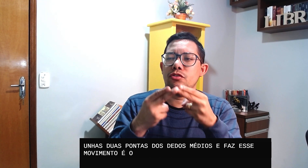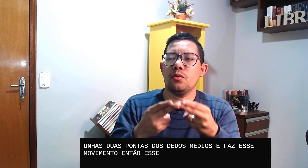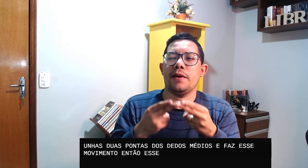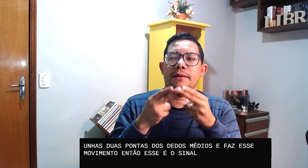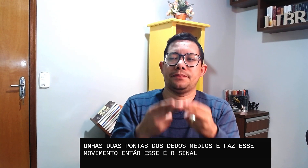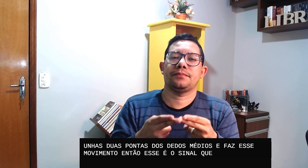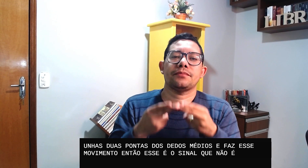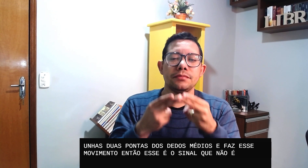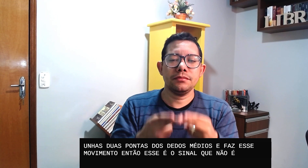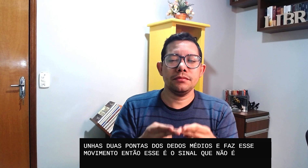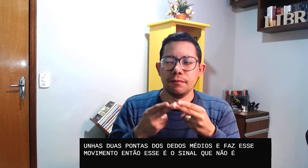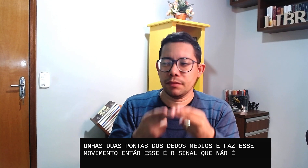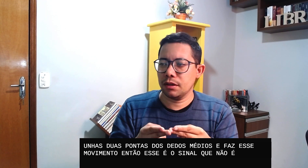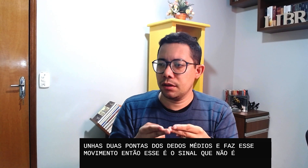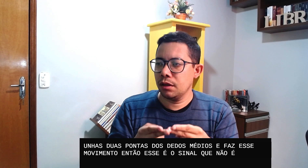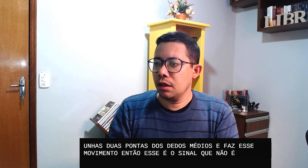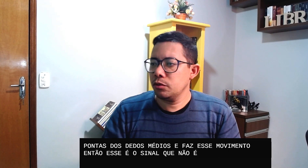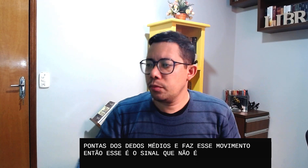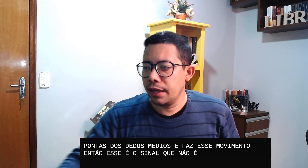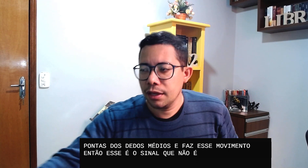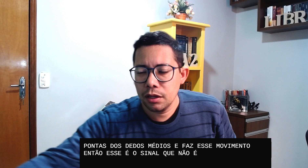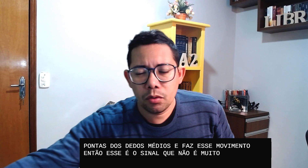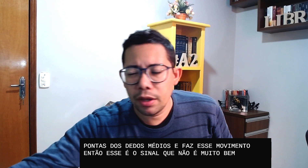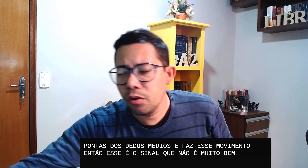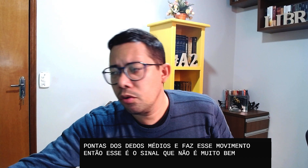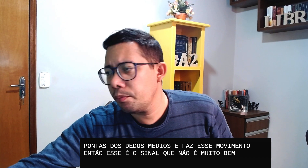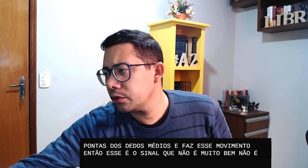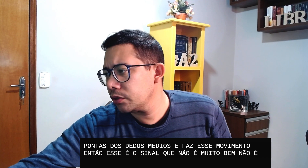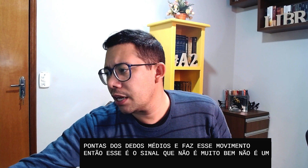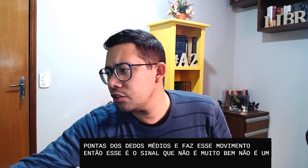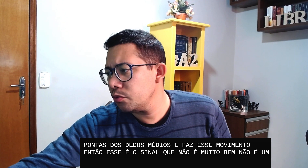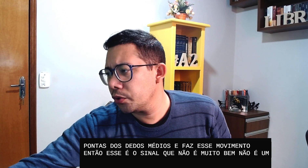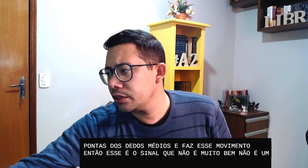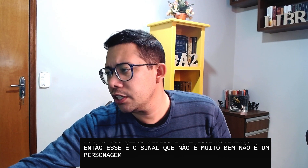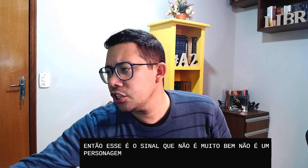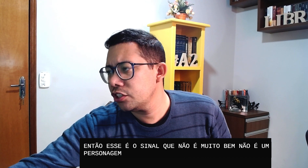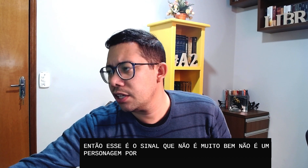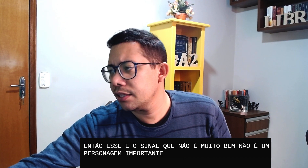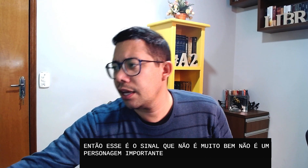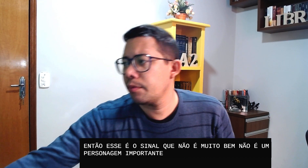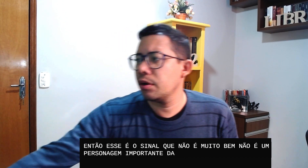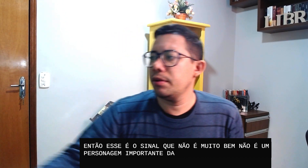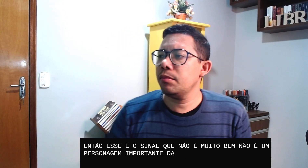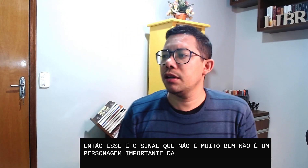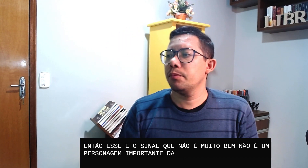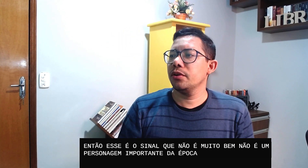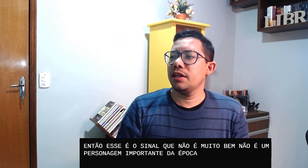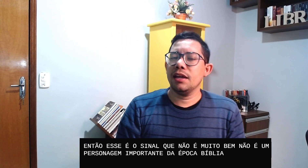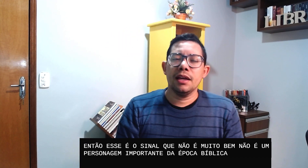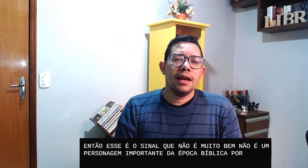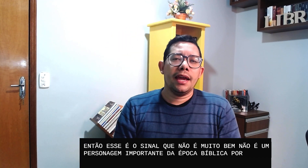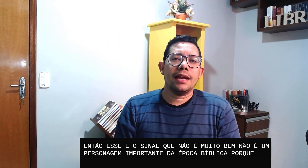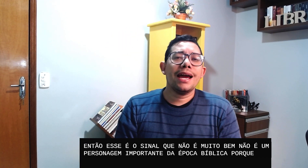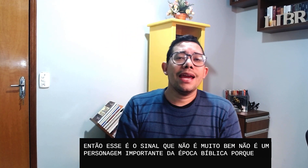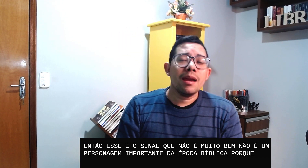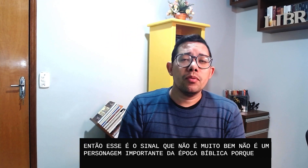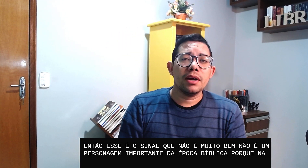Noé. Muito bem. Noé é um personagem importante da época bíblica porque, na época em